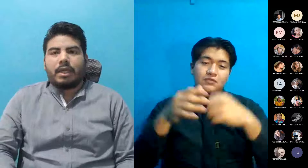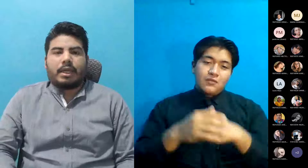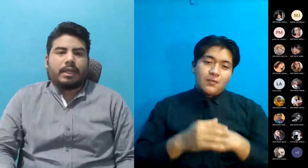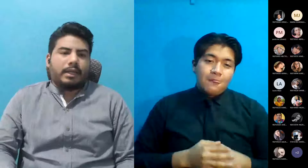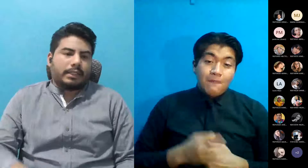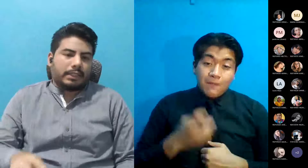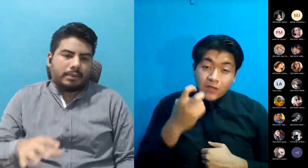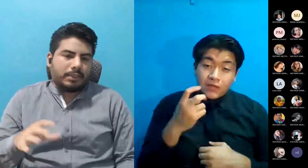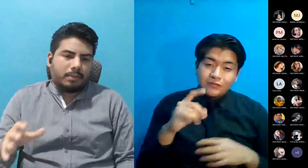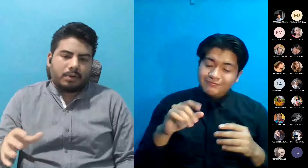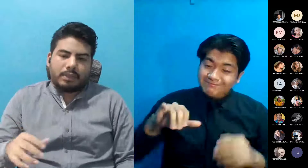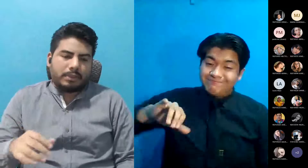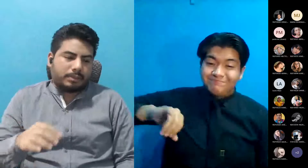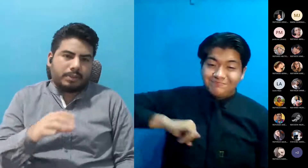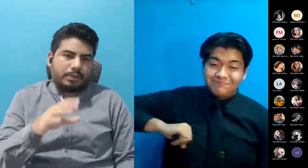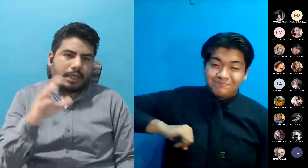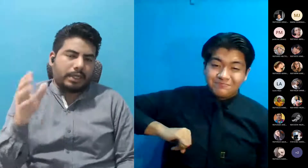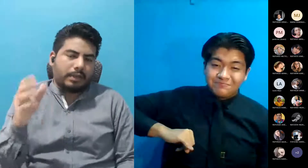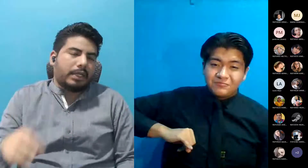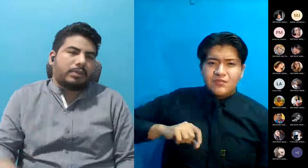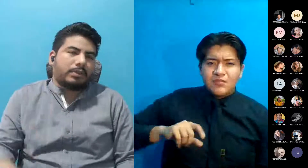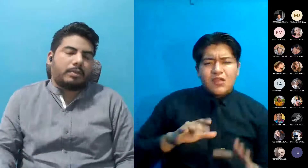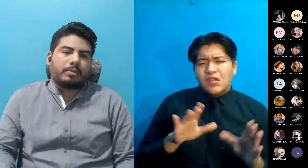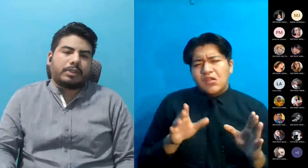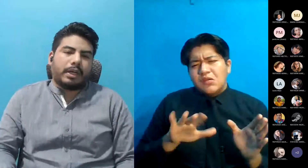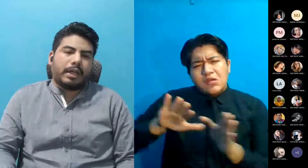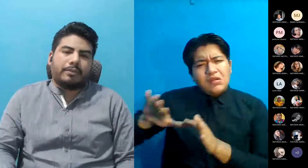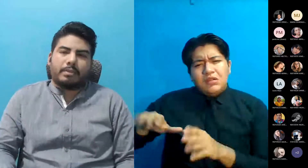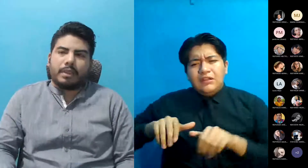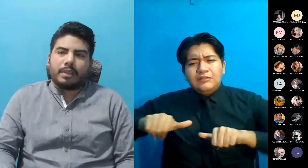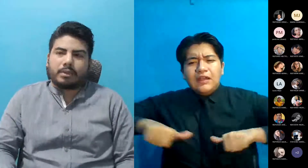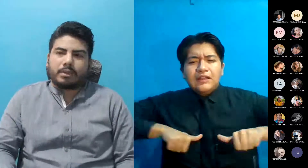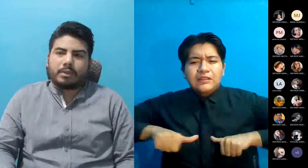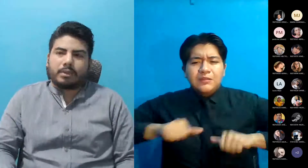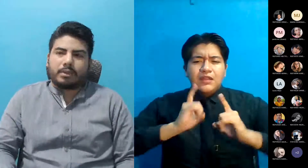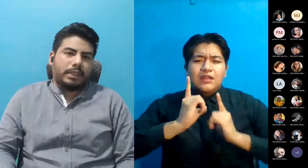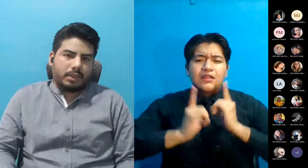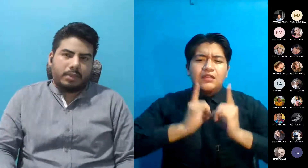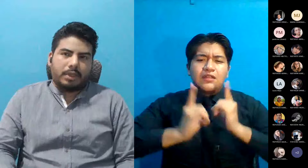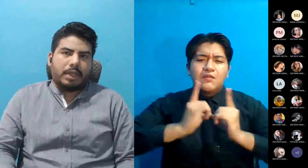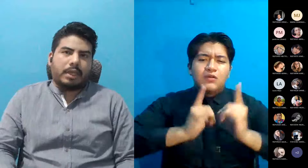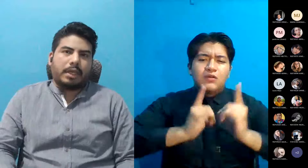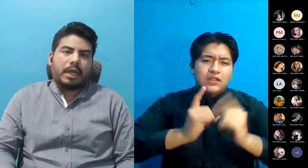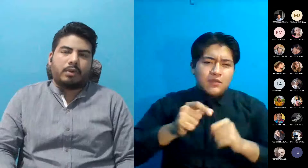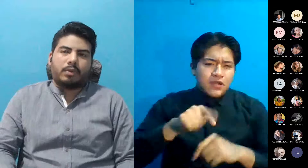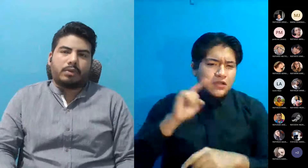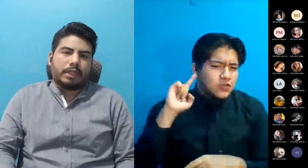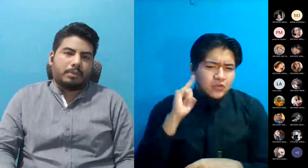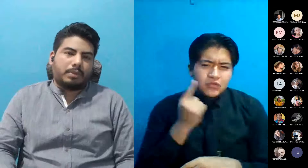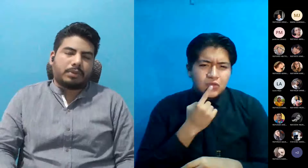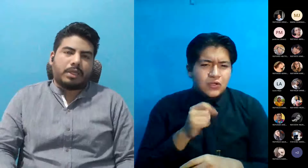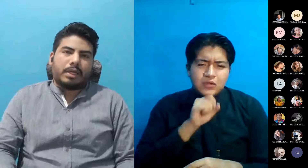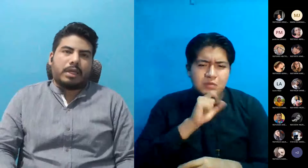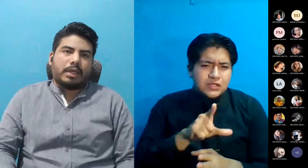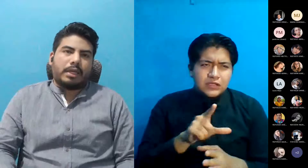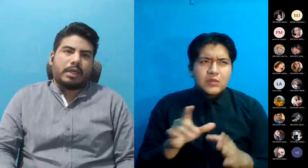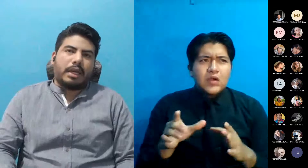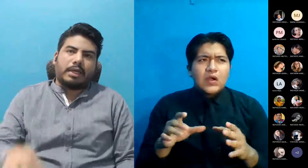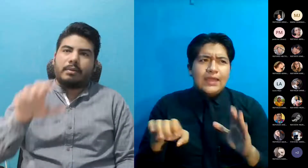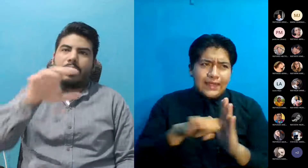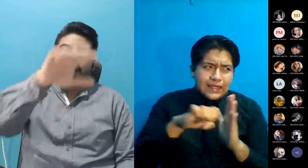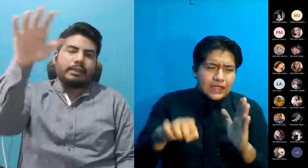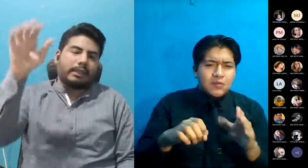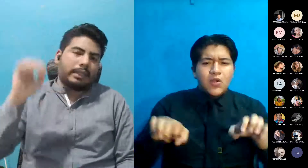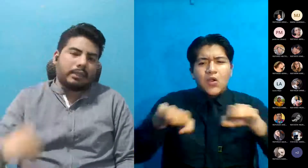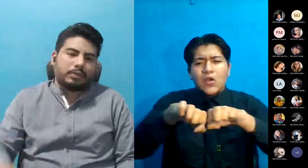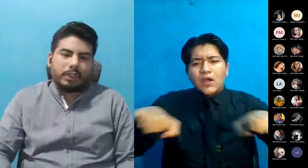interesante. En las actividades deportivas, pues a nivel nacional podemos decir la FEMEDESOR, se han hecho también algunos equipos